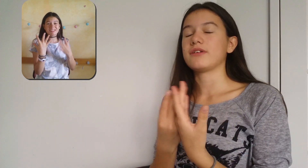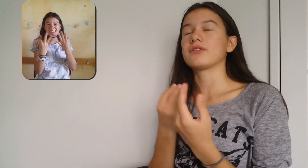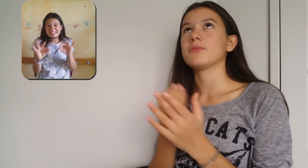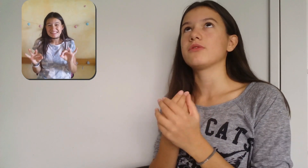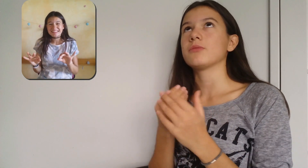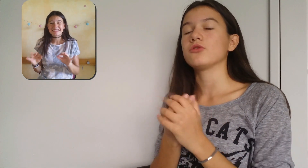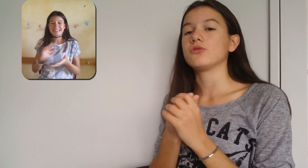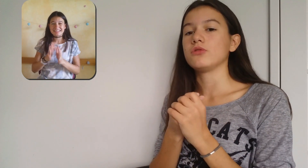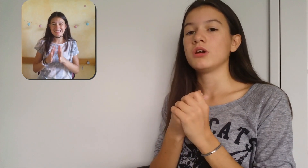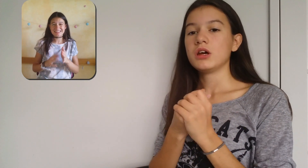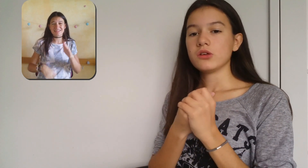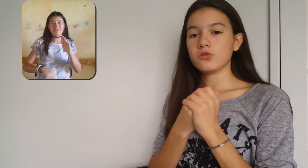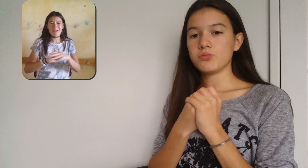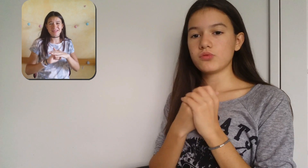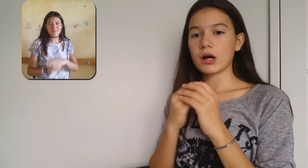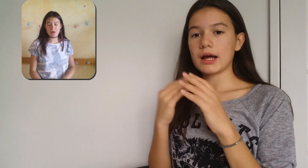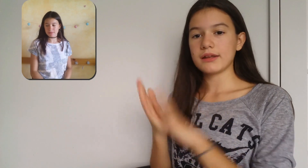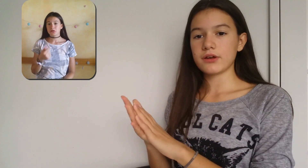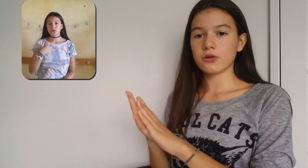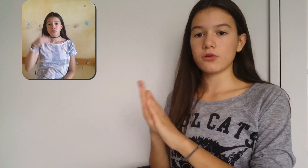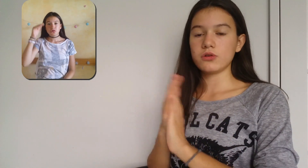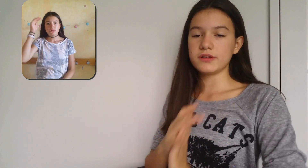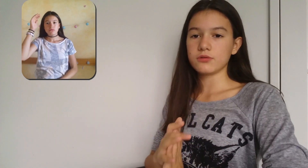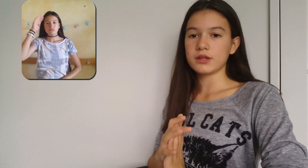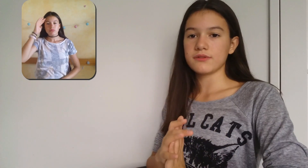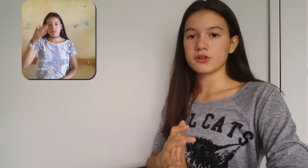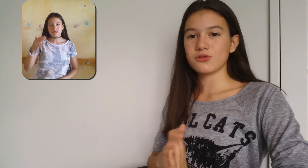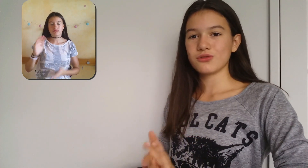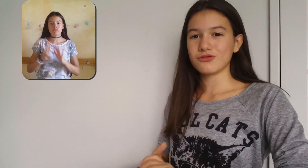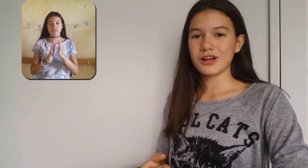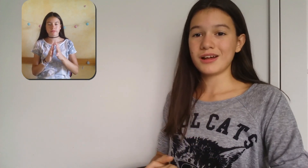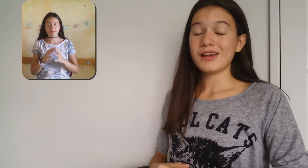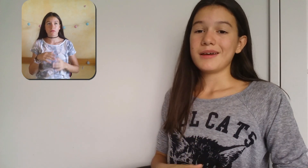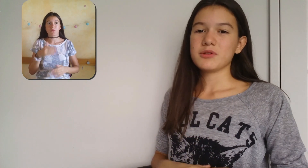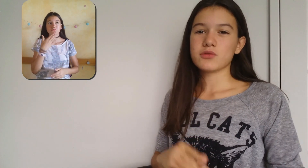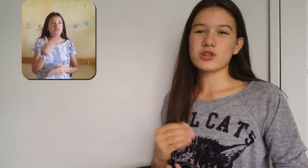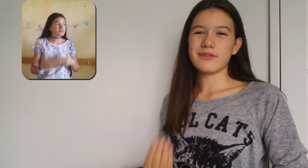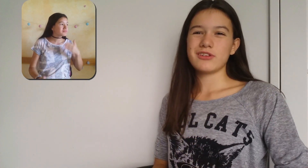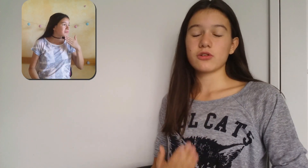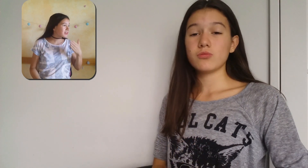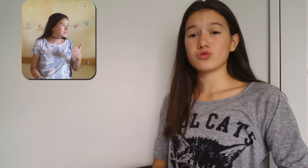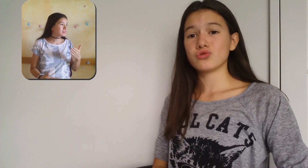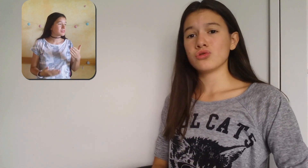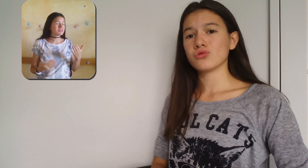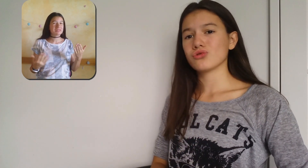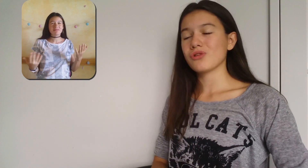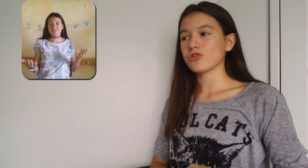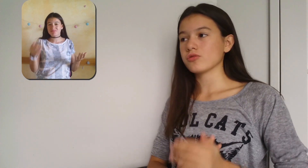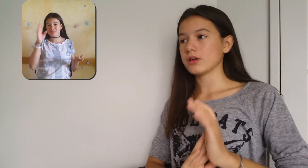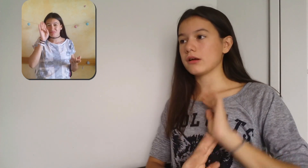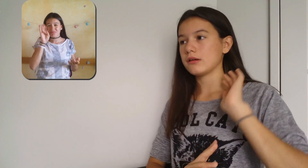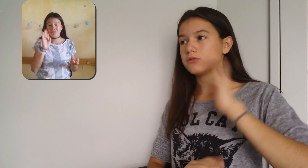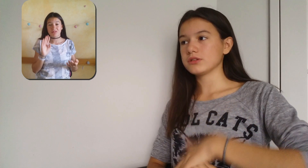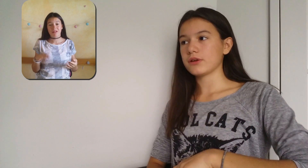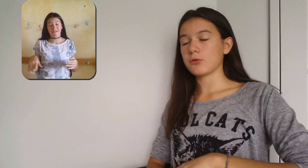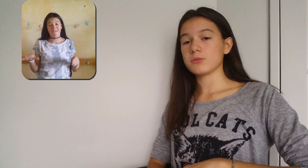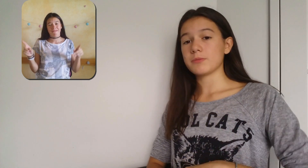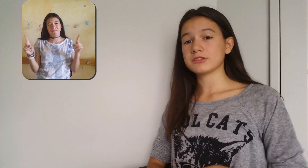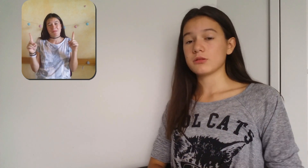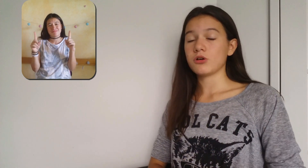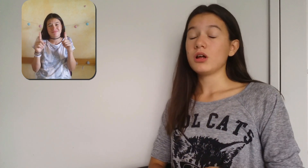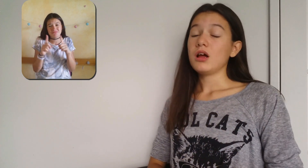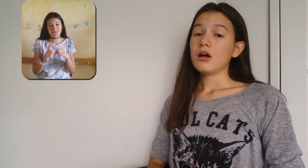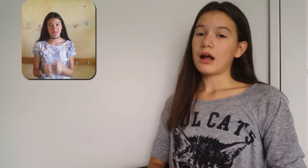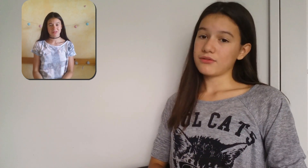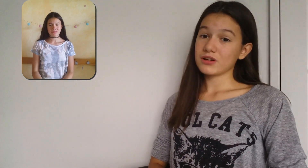je rêvais vraiment de pouvoir aller vers eux, discuter avec eux, voilà. Mais sauf que je savais dire que bonjour, donc du coup un jour on a osé faire le premier